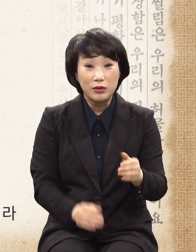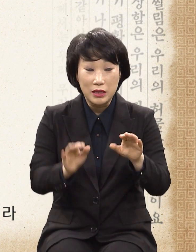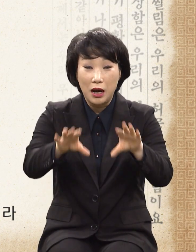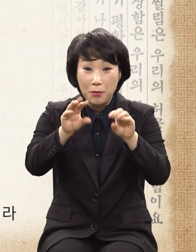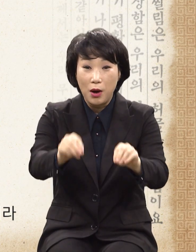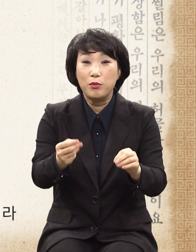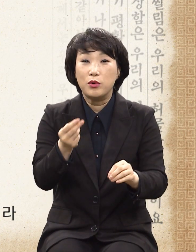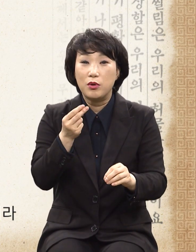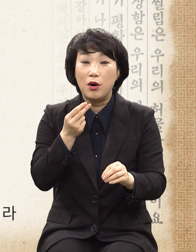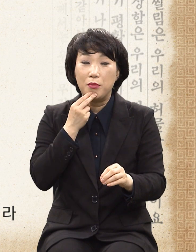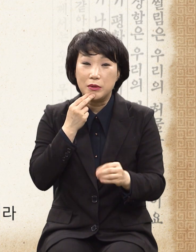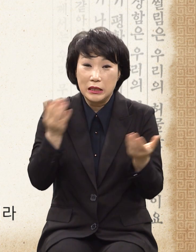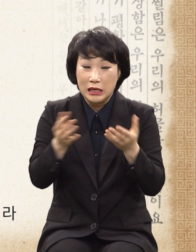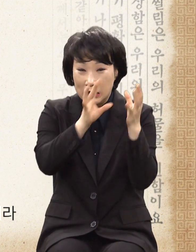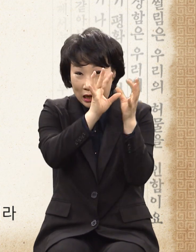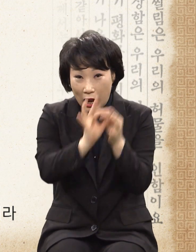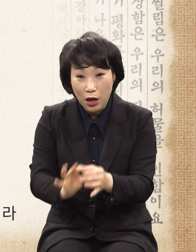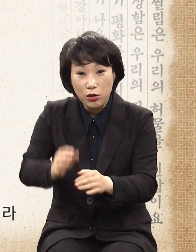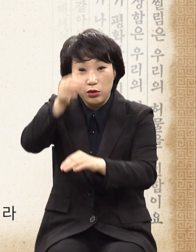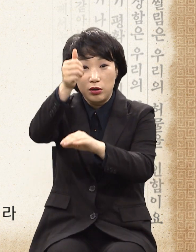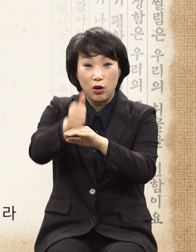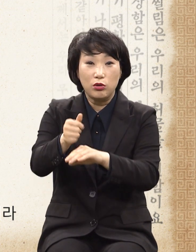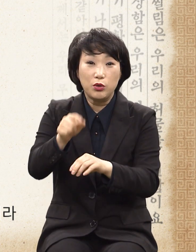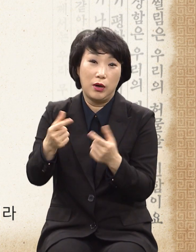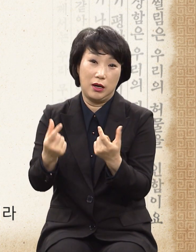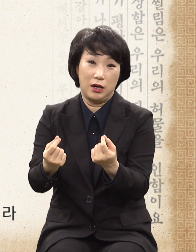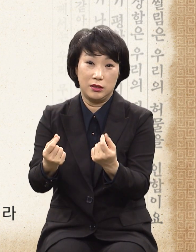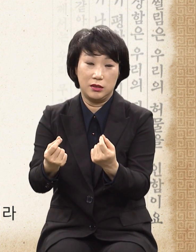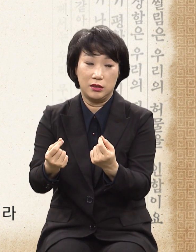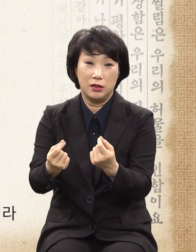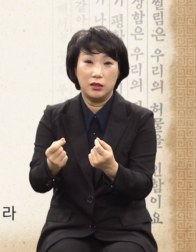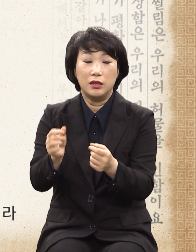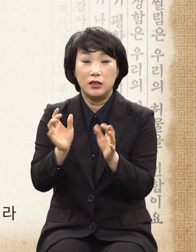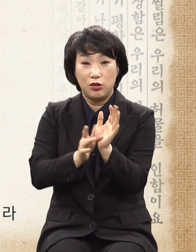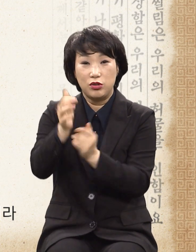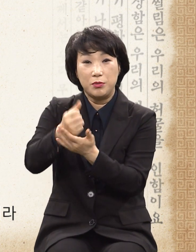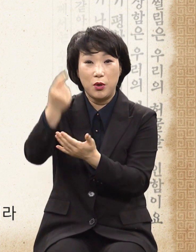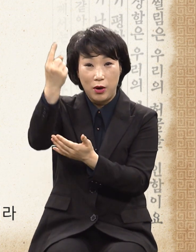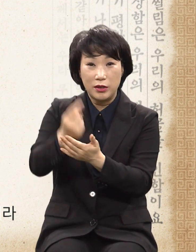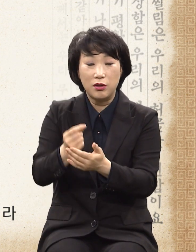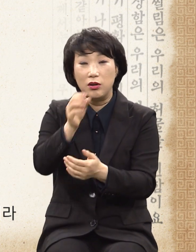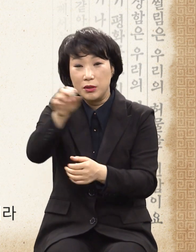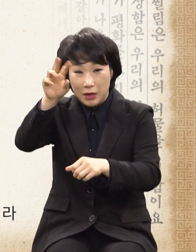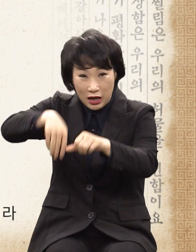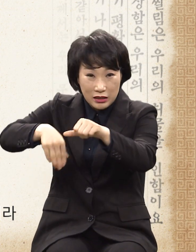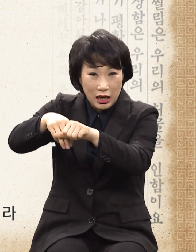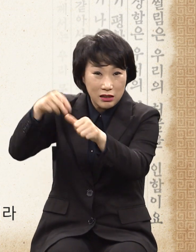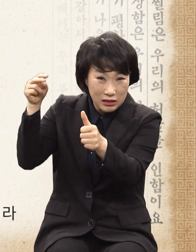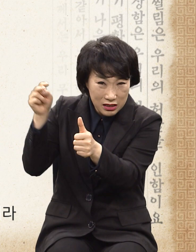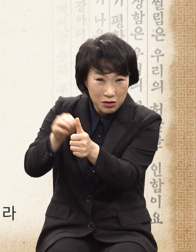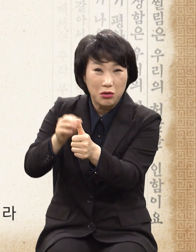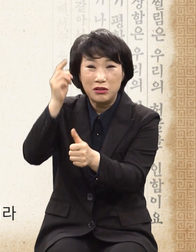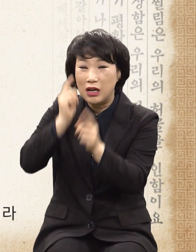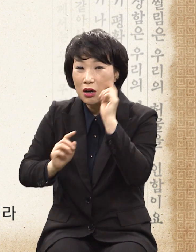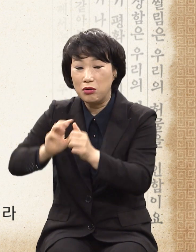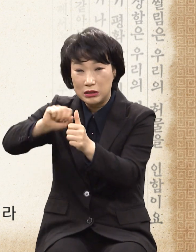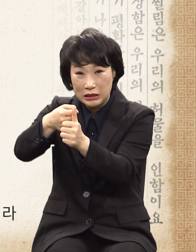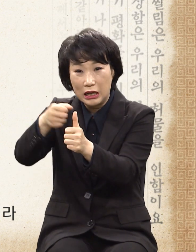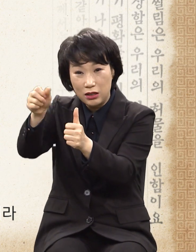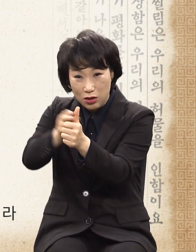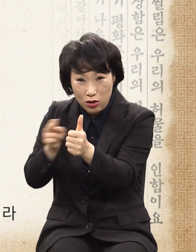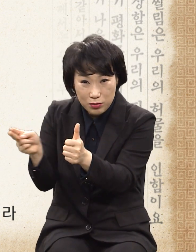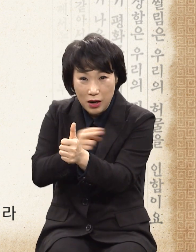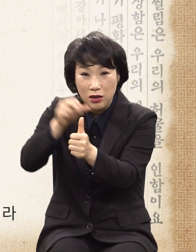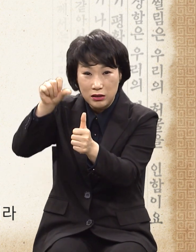힘없이 일하시고 결국은 이렇게 찔리고 상하고 징계받고 저주받고